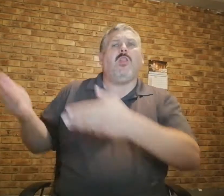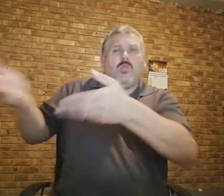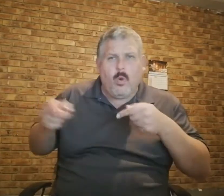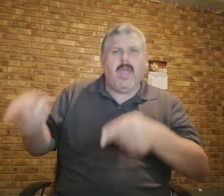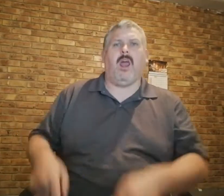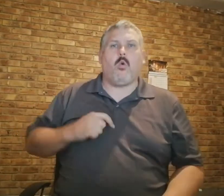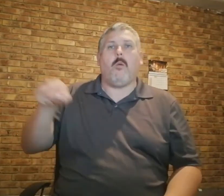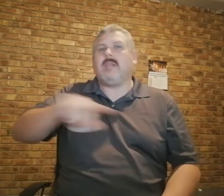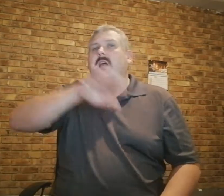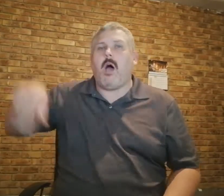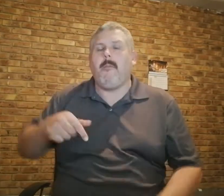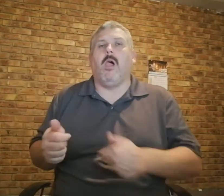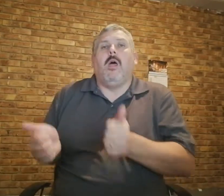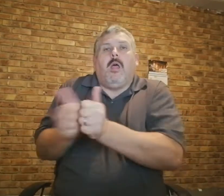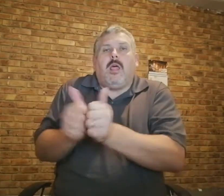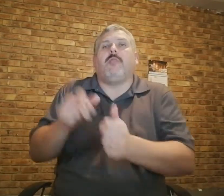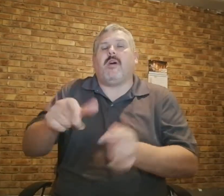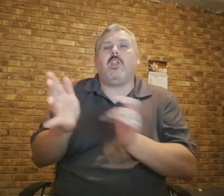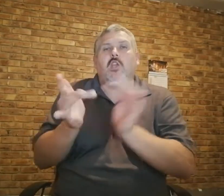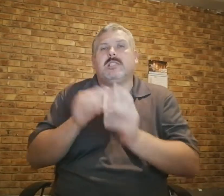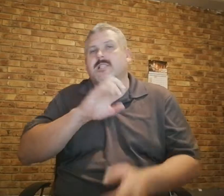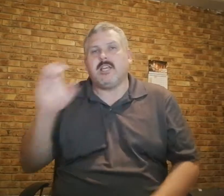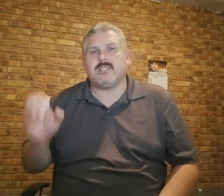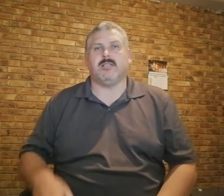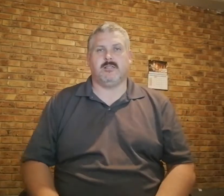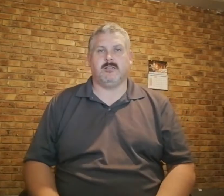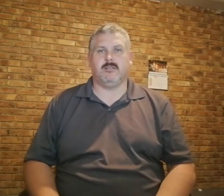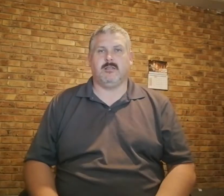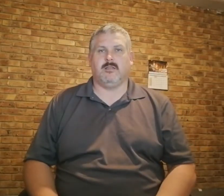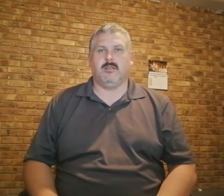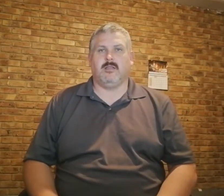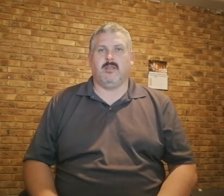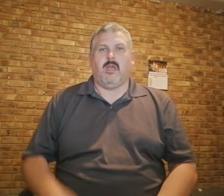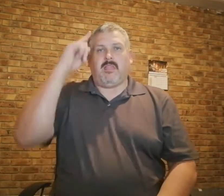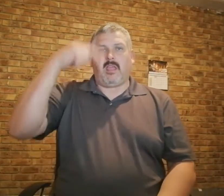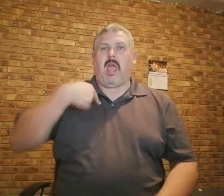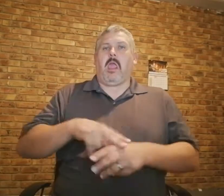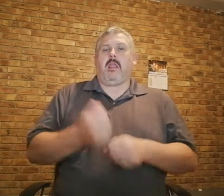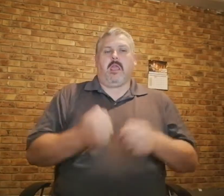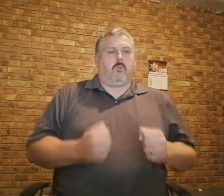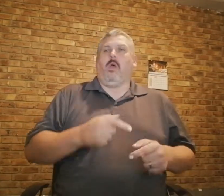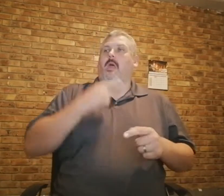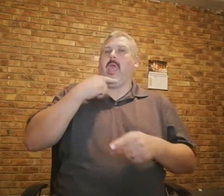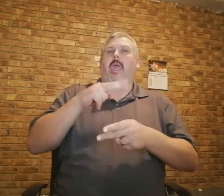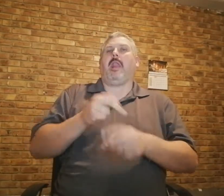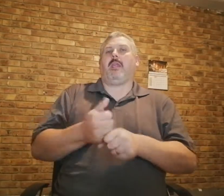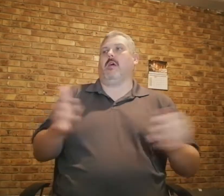Noe, jylle, kom ons allemaal, dit, van Jesus Christus. Denk, ek, NG, NG,